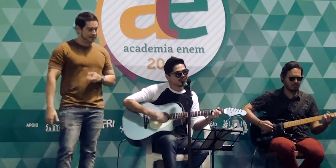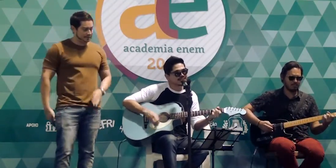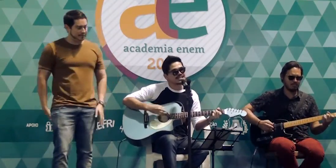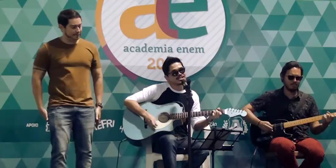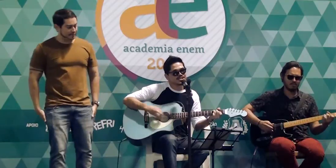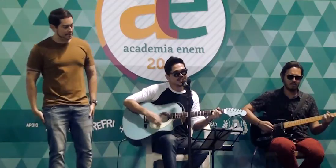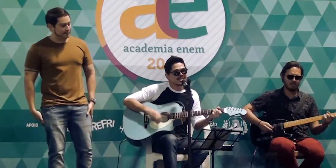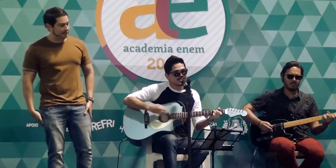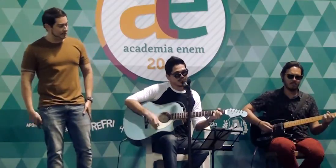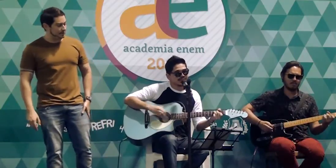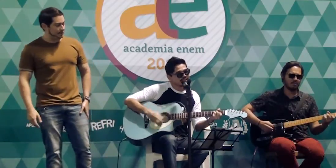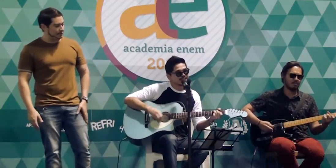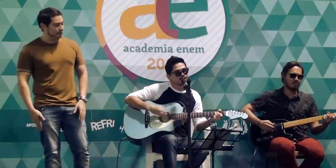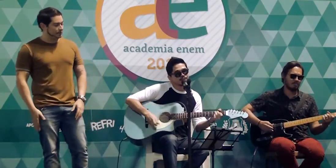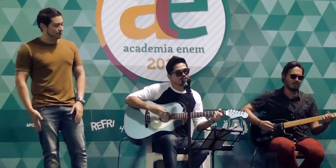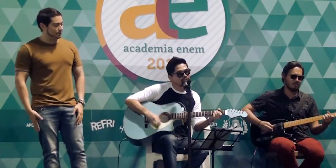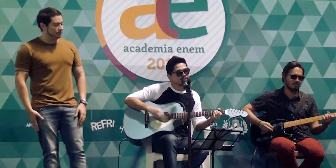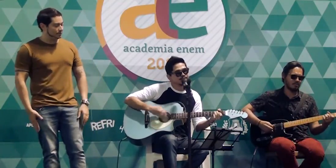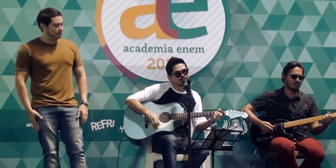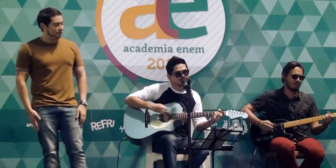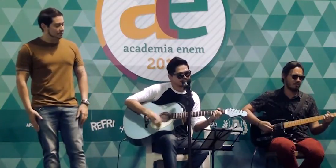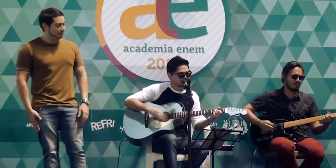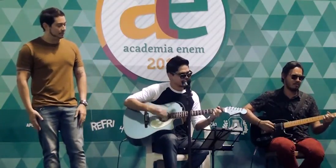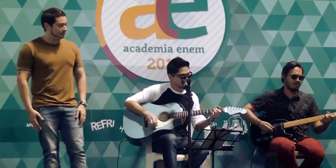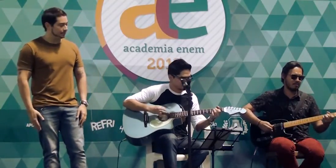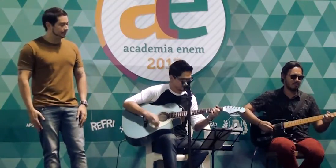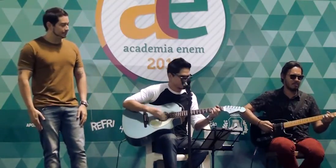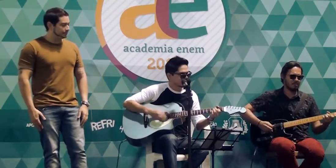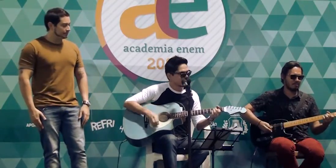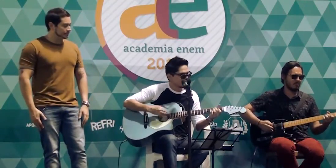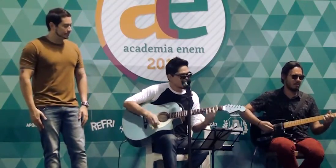distantes de tudo.